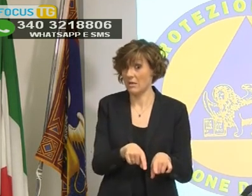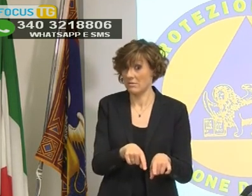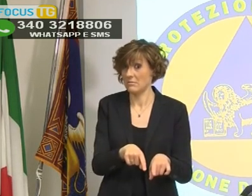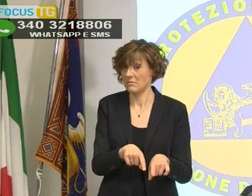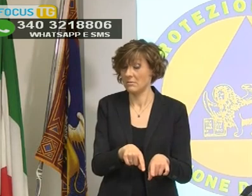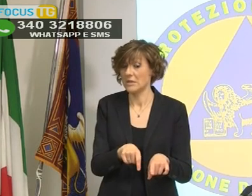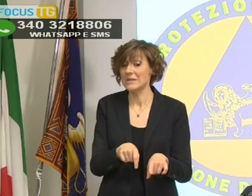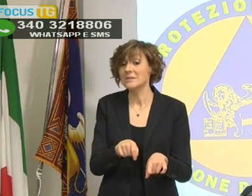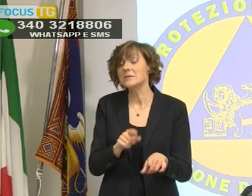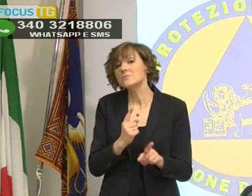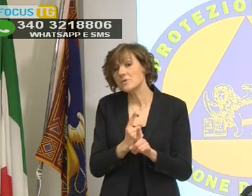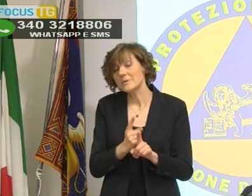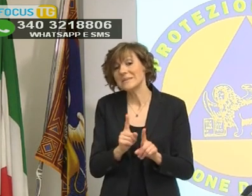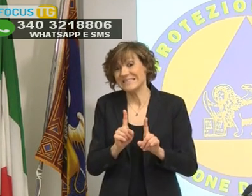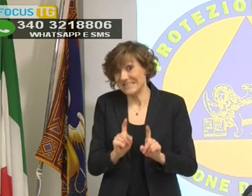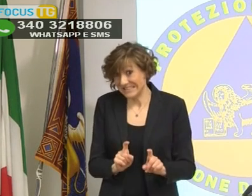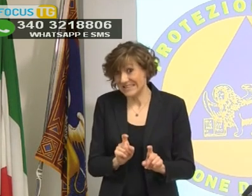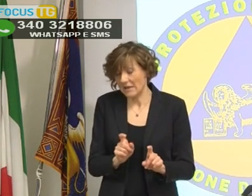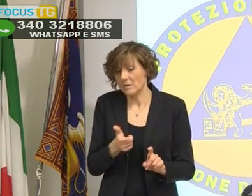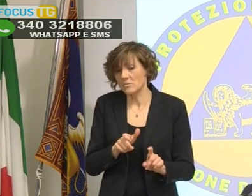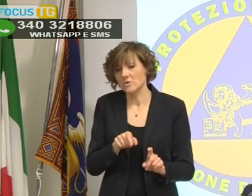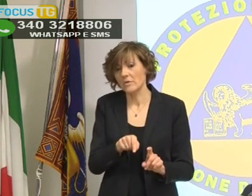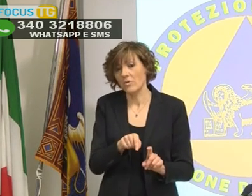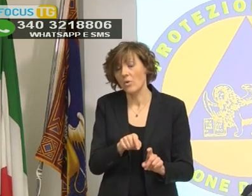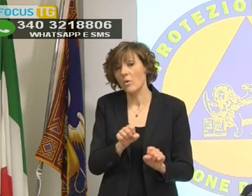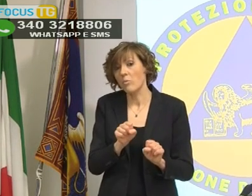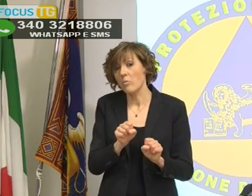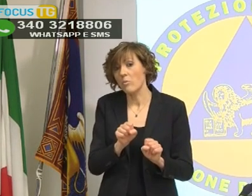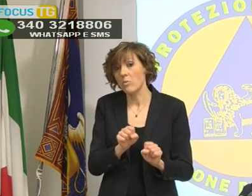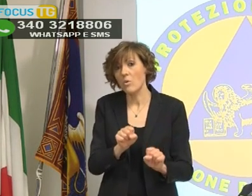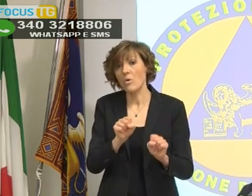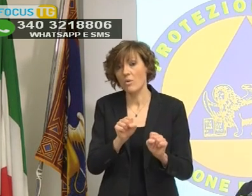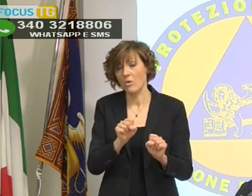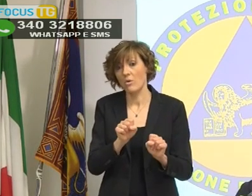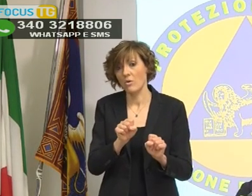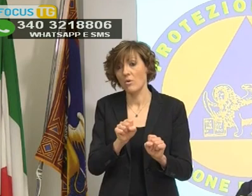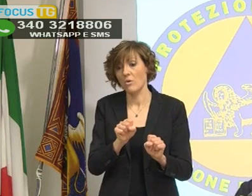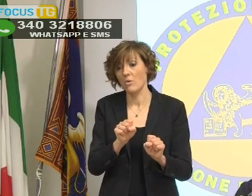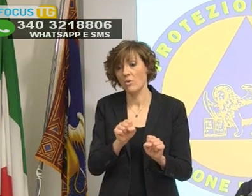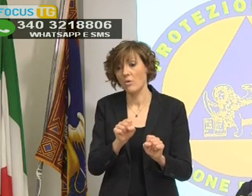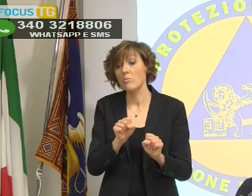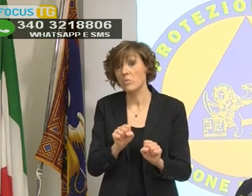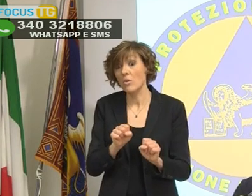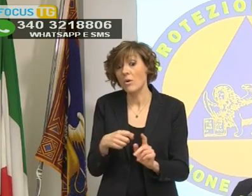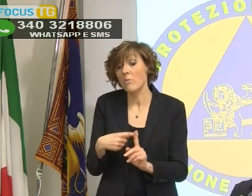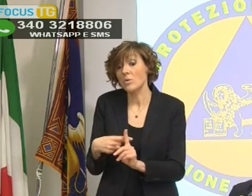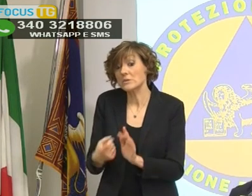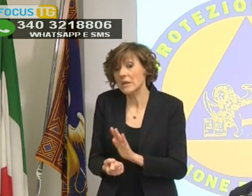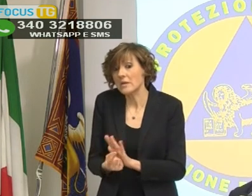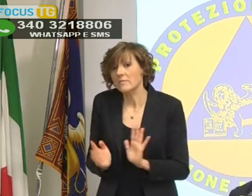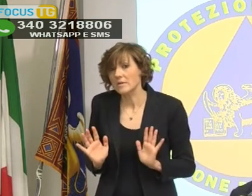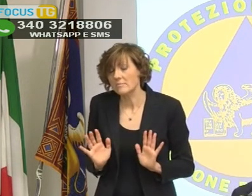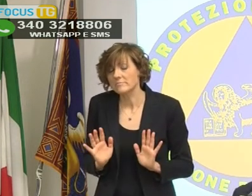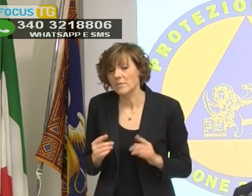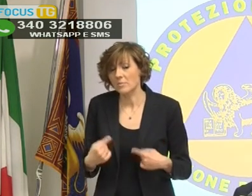dall'Australia che sarebbe bene testare, perché magari può essere che troviamo delle positività, tutto qua, nel